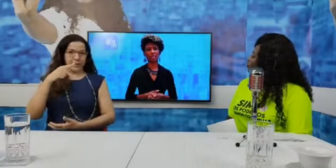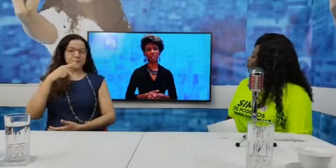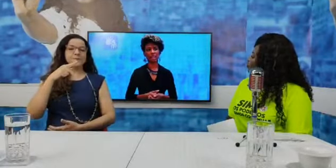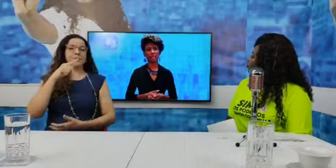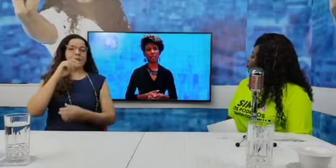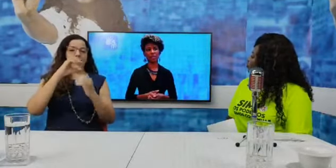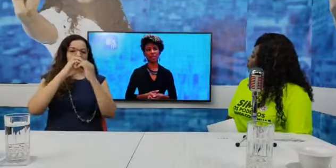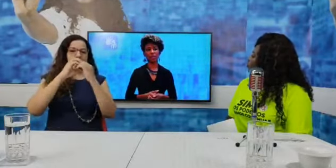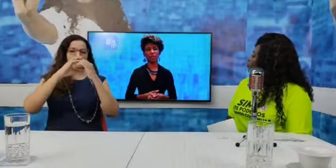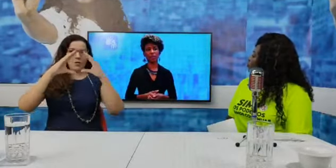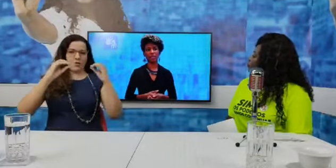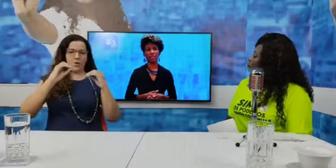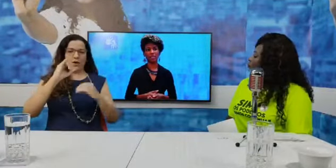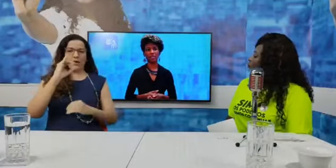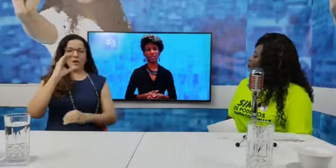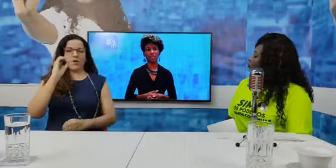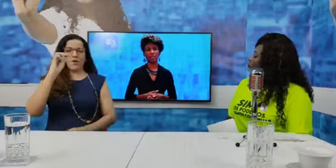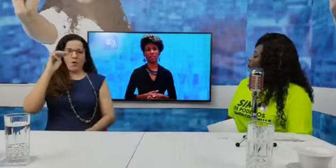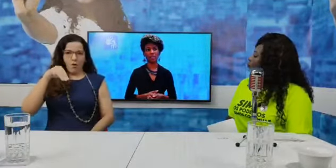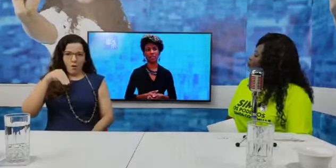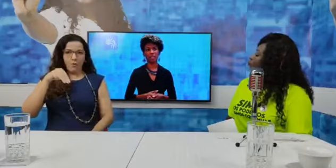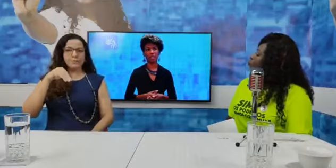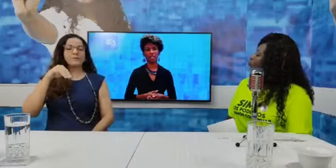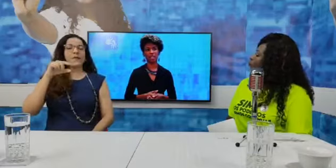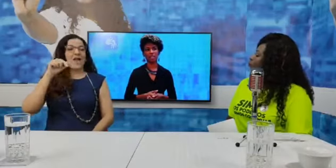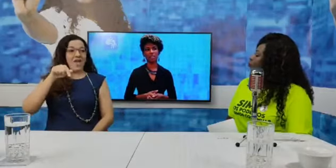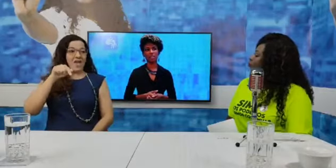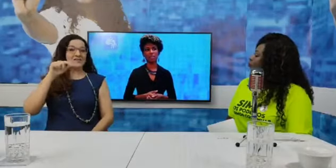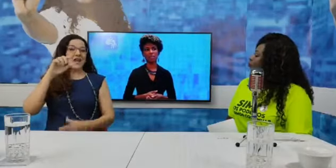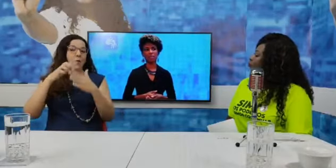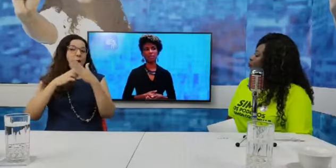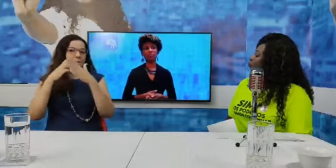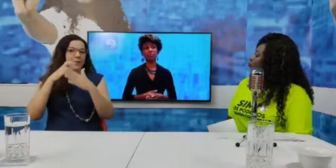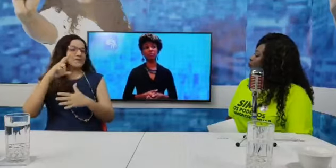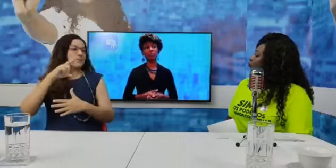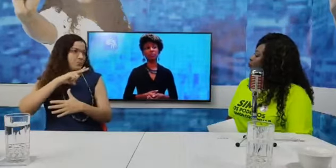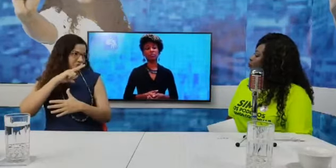dos Intérpretes, tem um app, a Central dos Intérpretes, né? Em Libras.